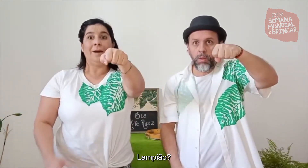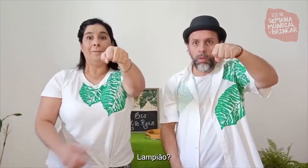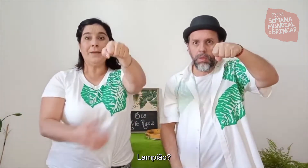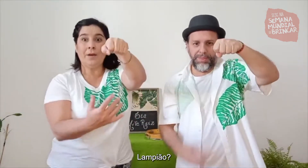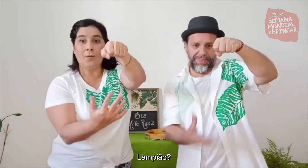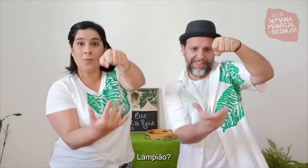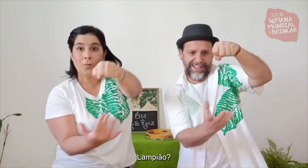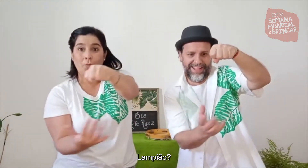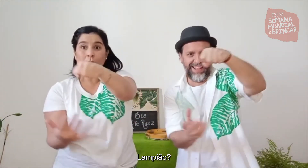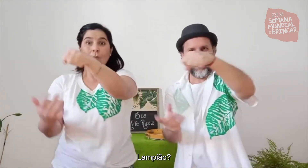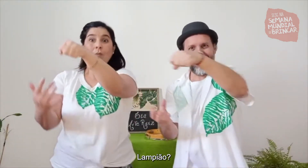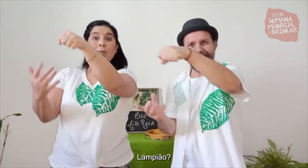Lampião.